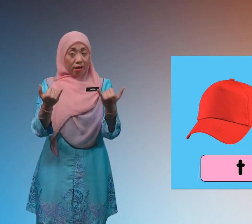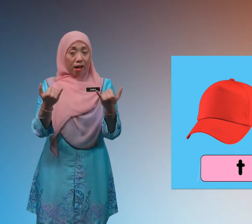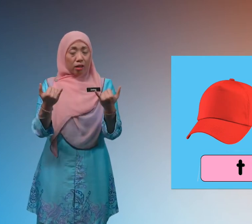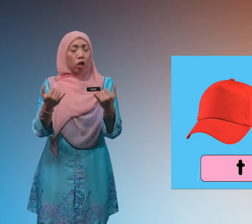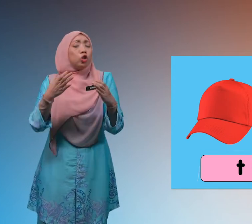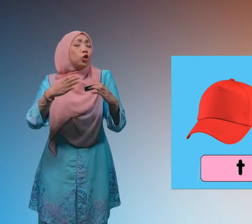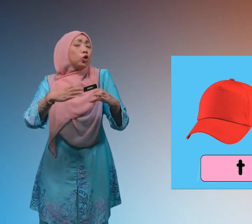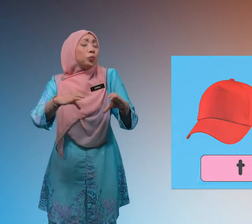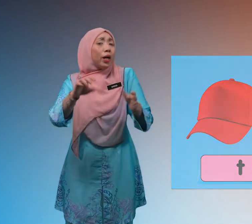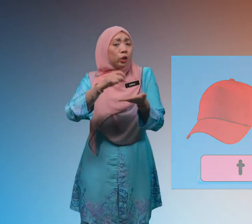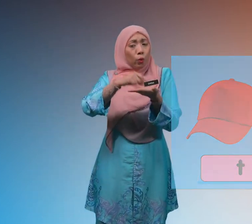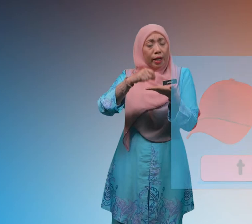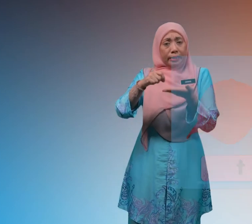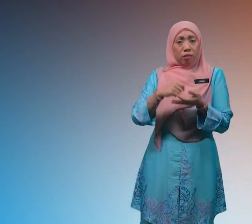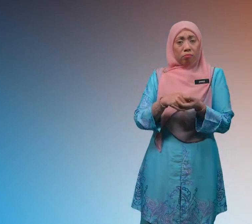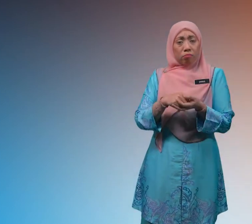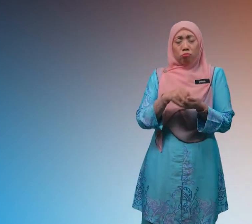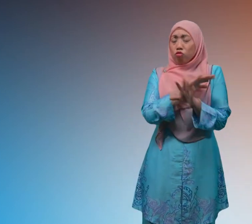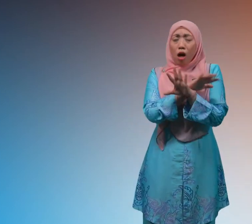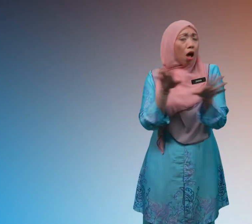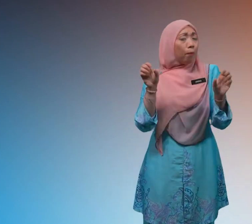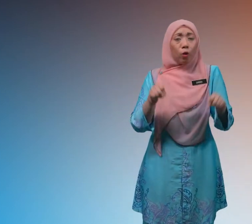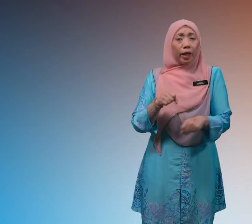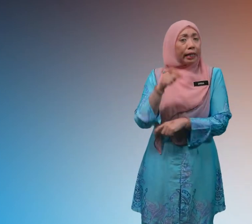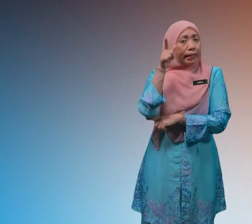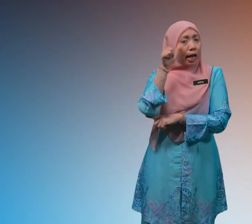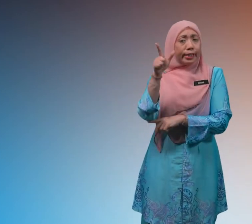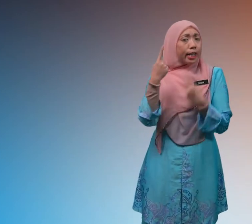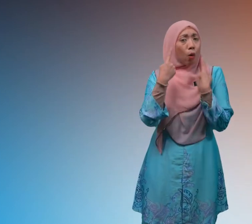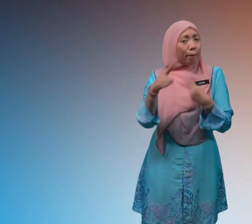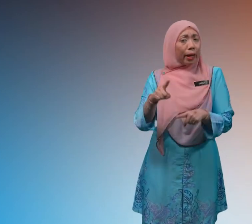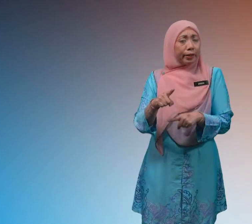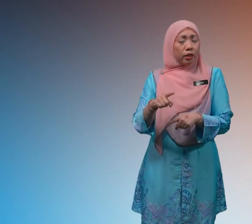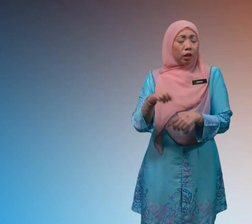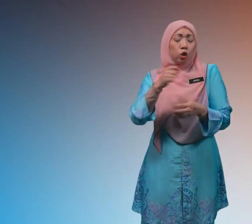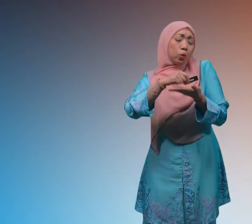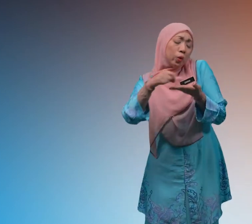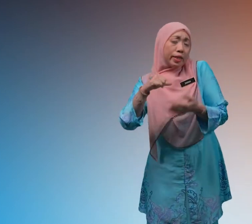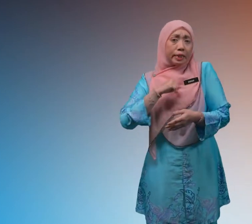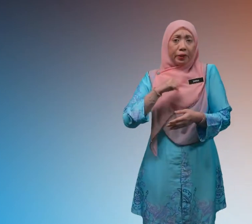Sekarang cuba tulis. Tak boleh lihat jawapan. Tulis sendiri.